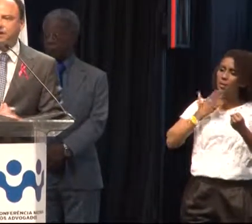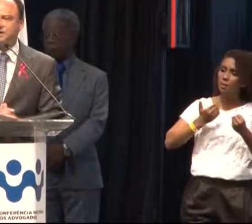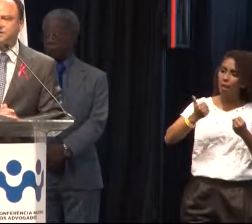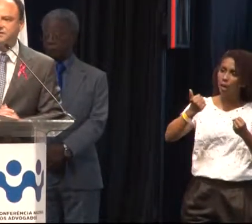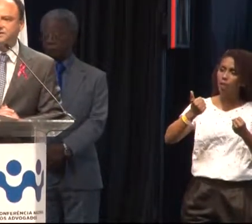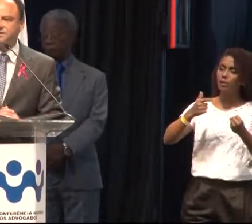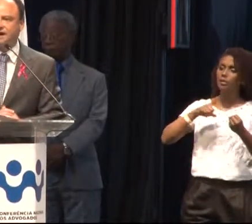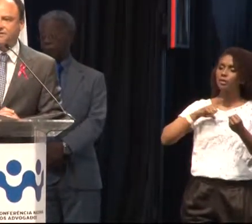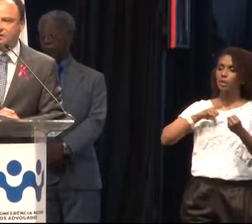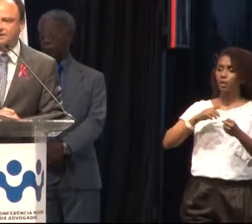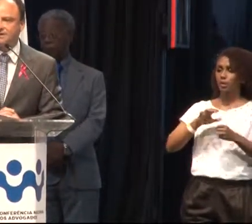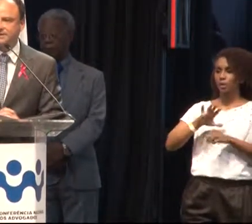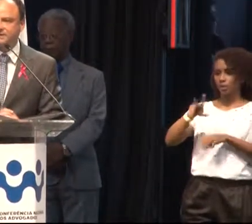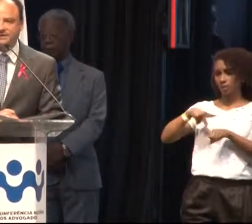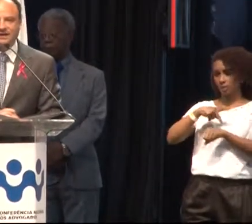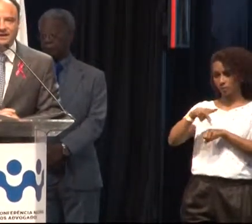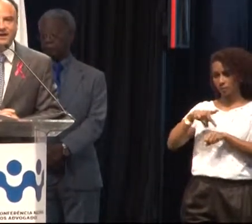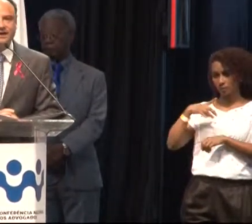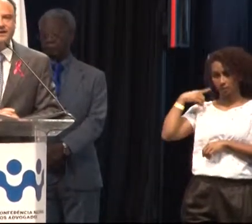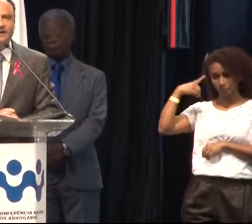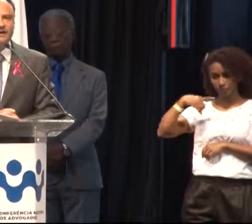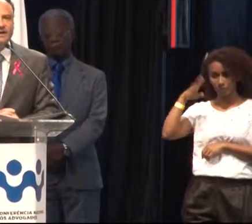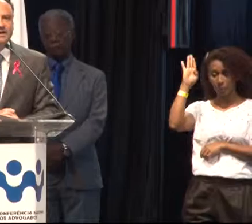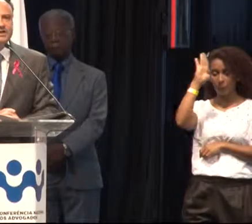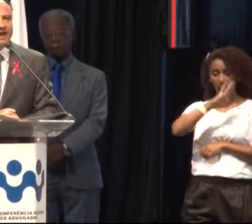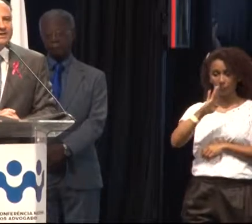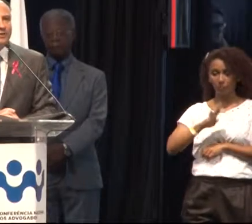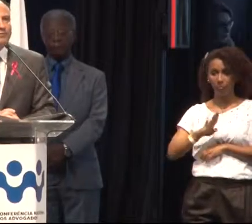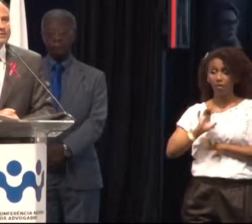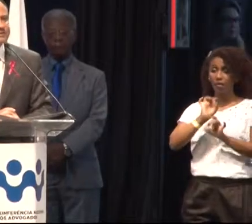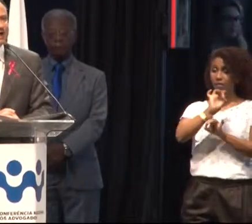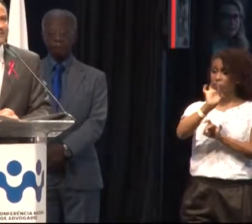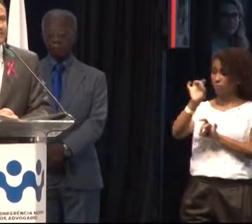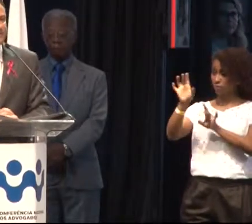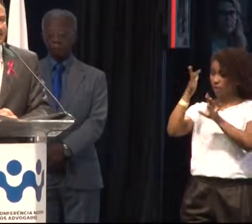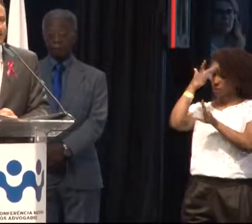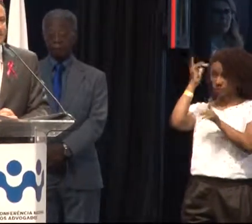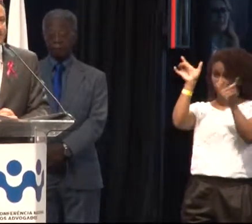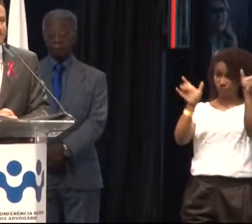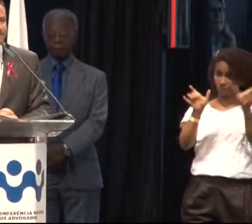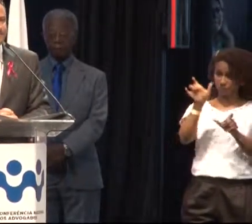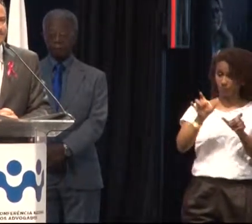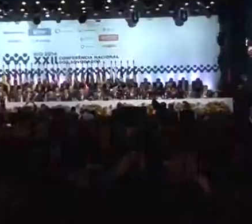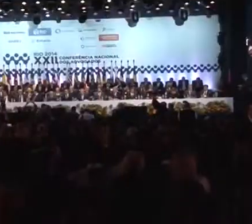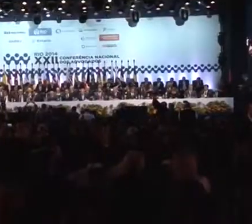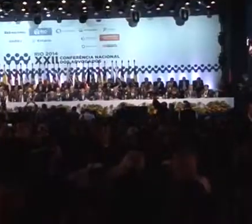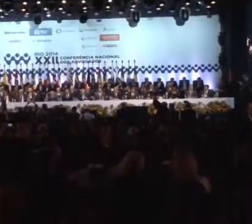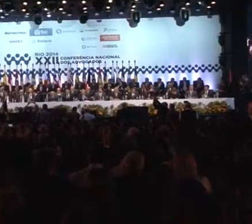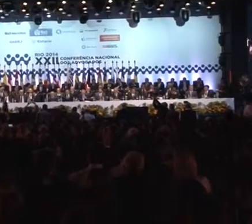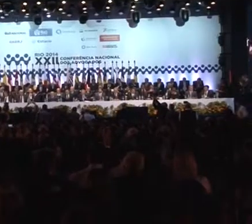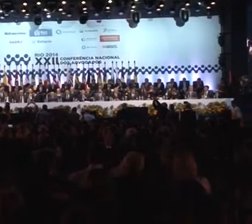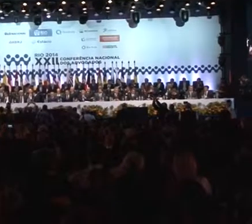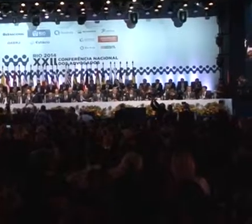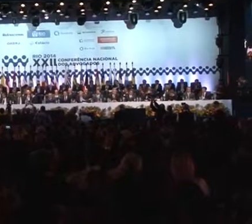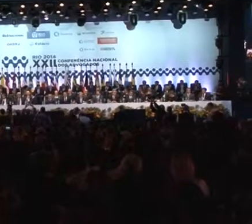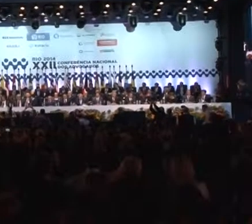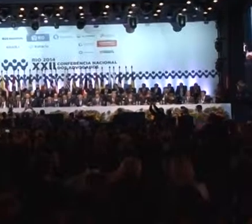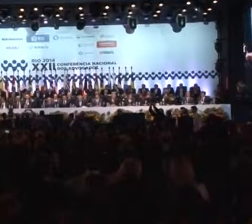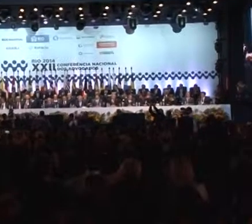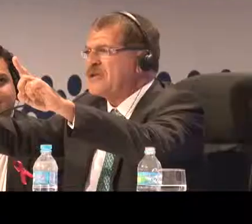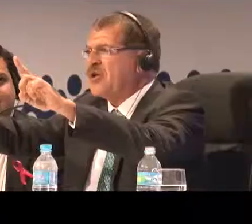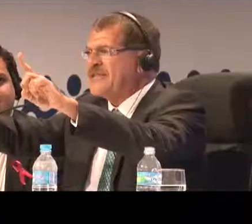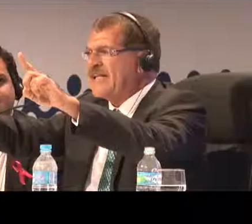das prerrogativas da advocacia brasileira e de cada um dos estados da federação. O evento propõe